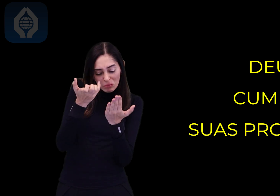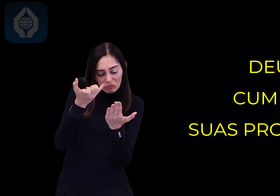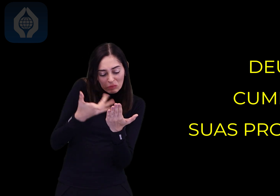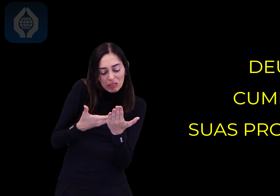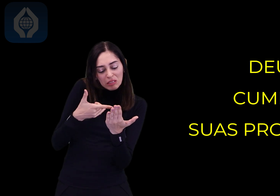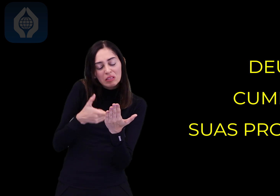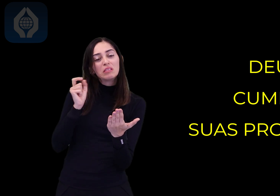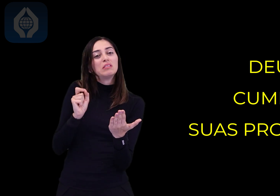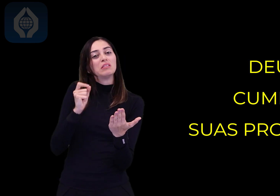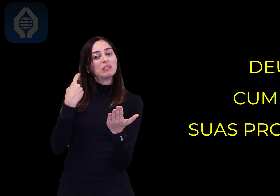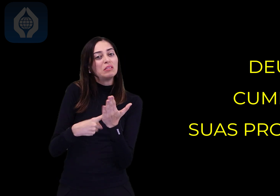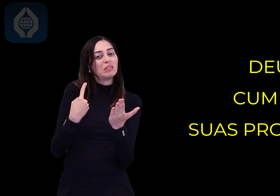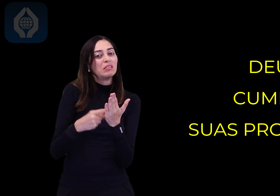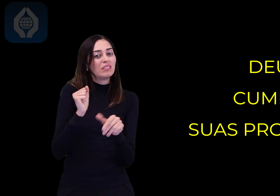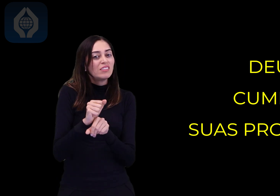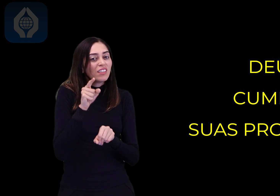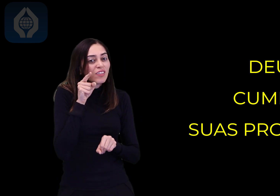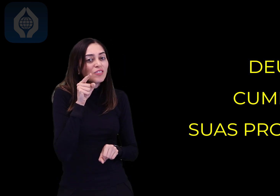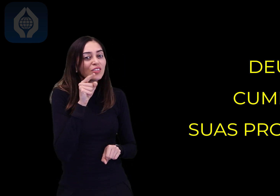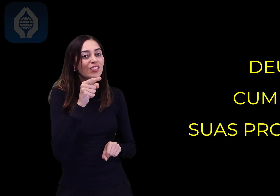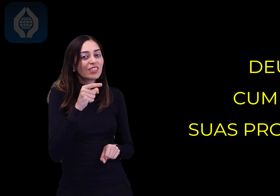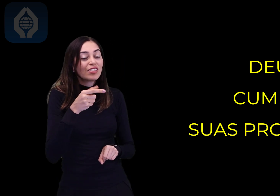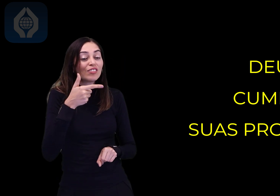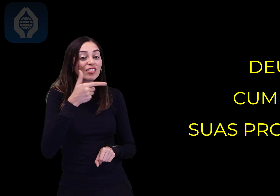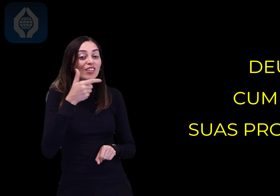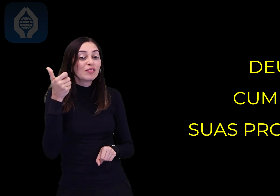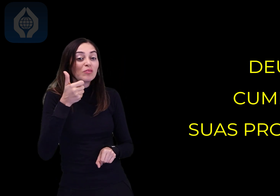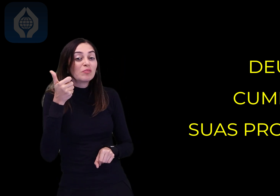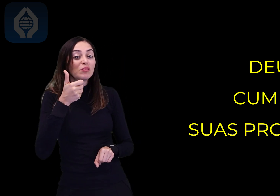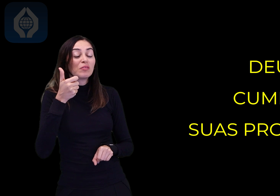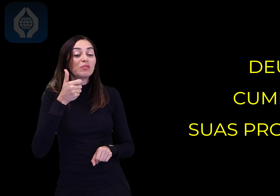Conto você no nosso 21º passo dessa jornada